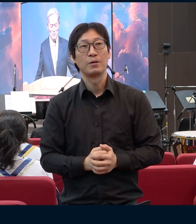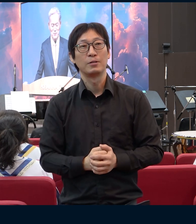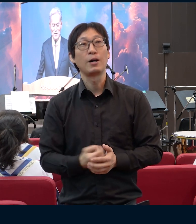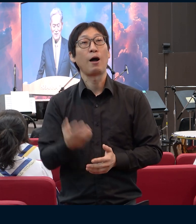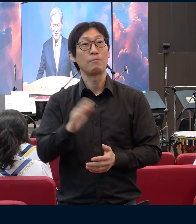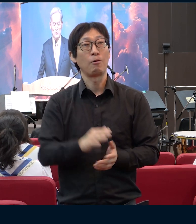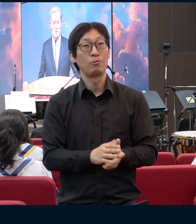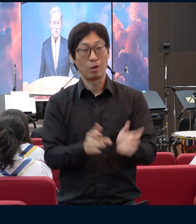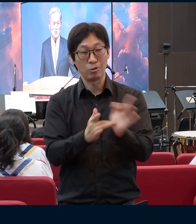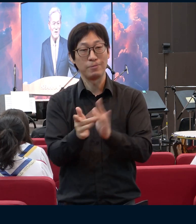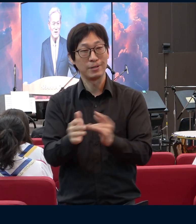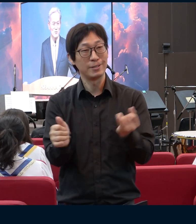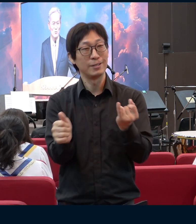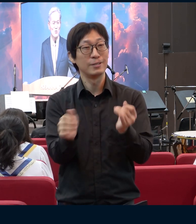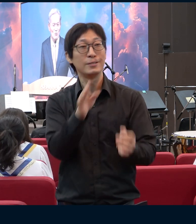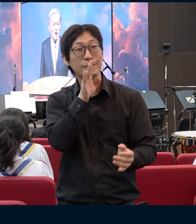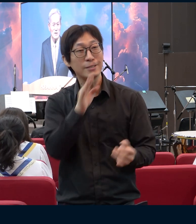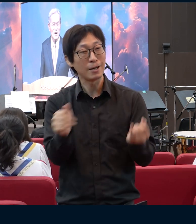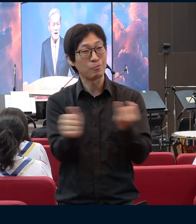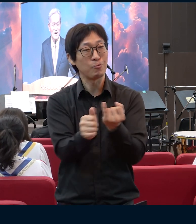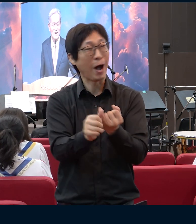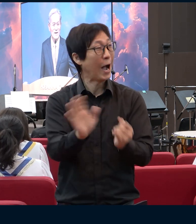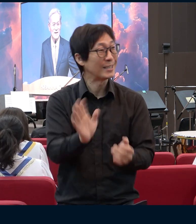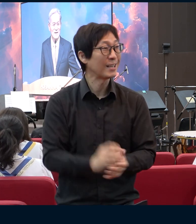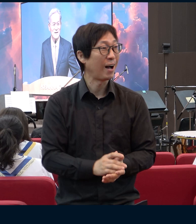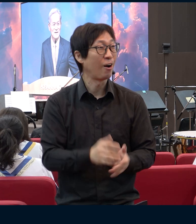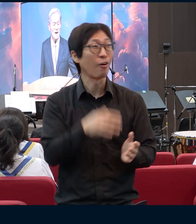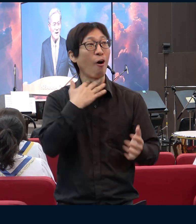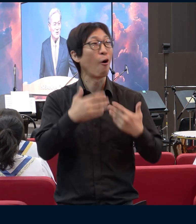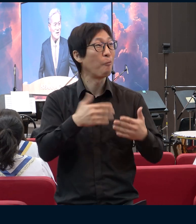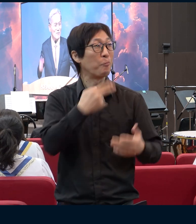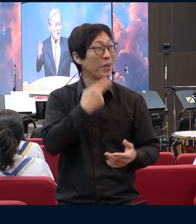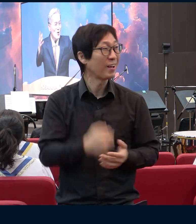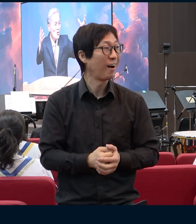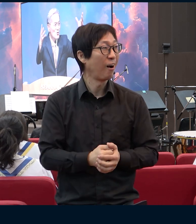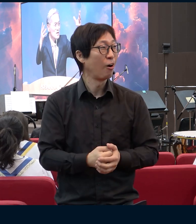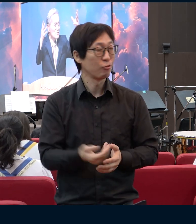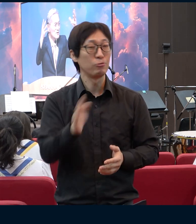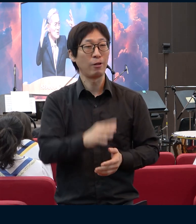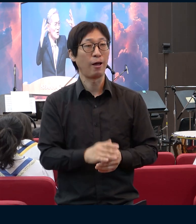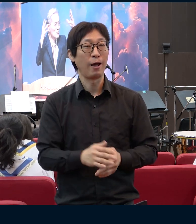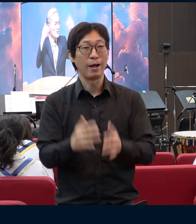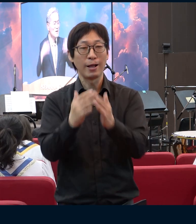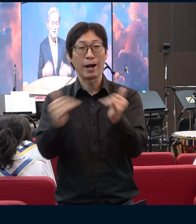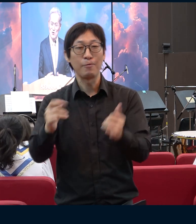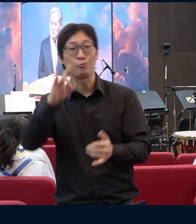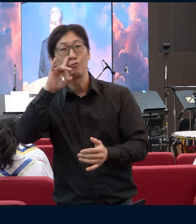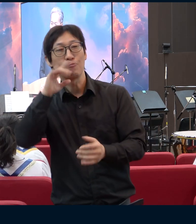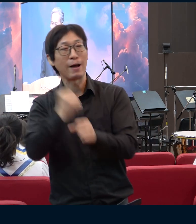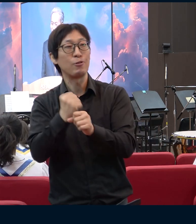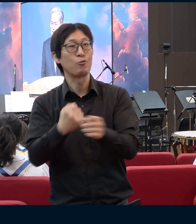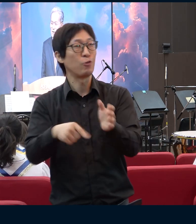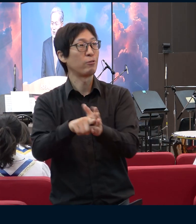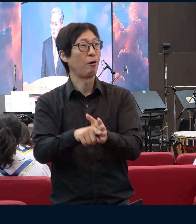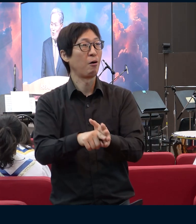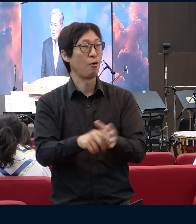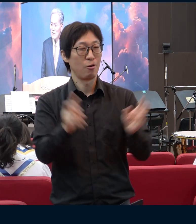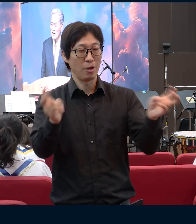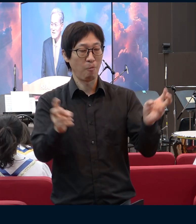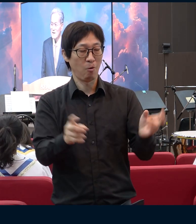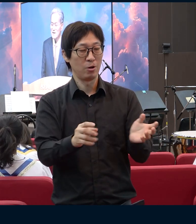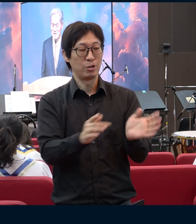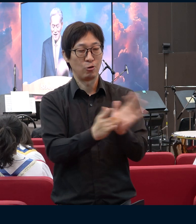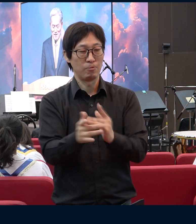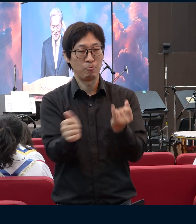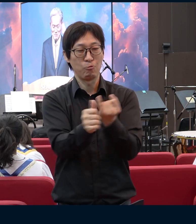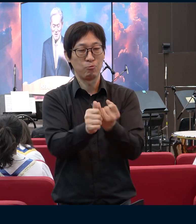그래도 예수님의 부부 생활은 좀 너무하다. 아무리 사람들의 호기심을 끌려고 해도 예수님의 부부 생활, 이거 좀 너무한 거